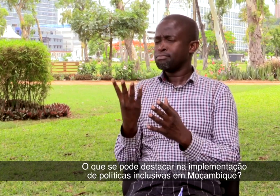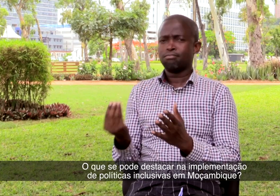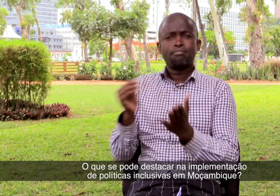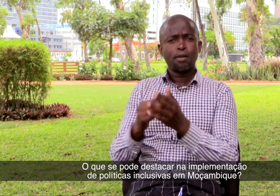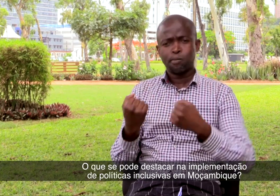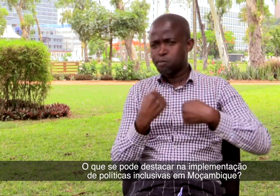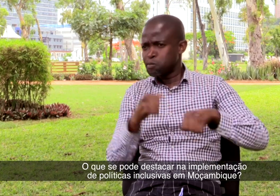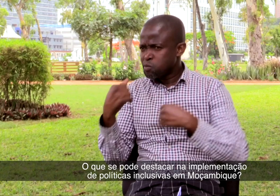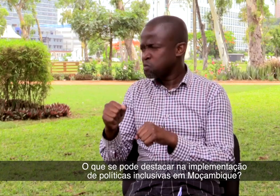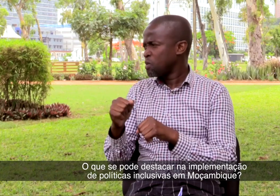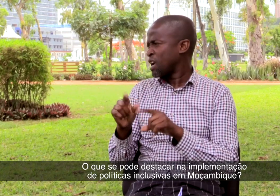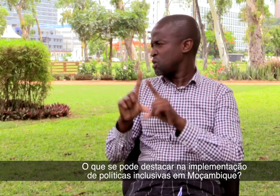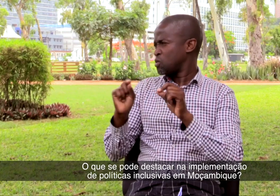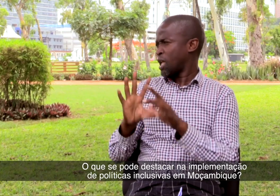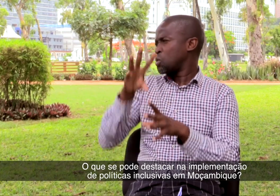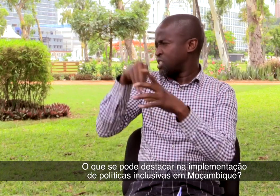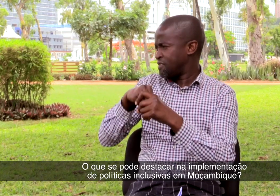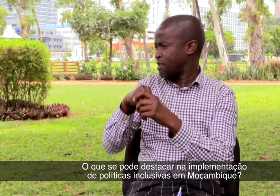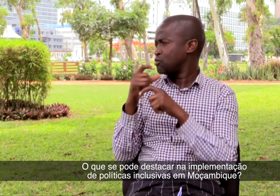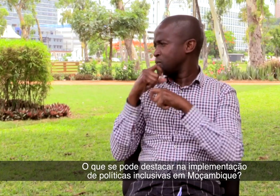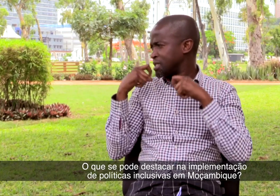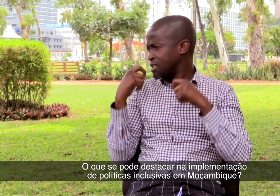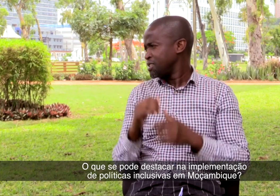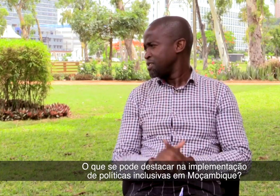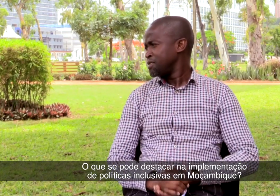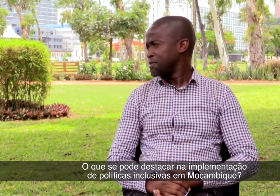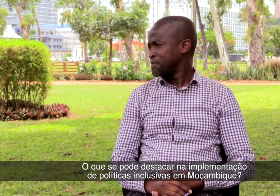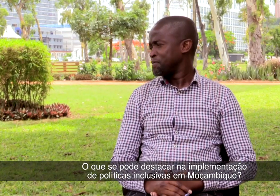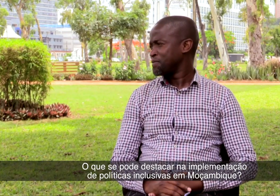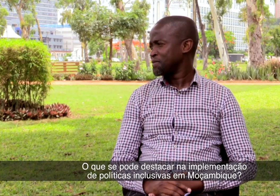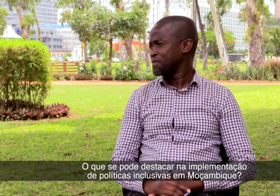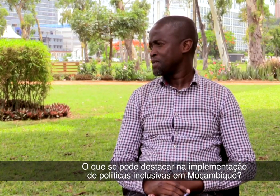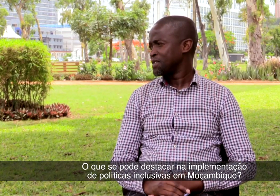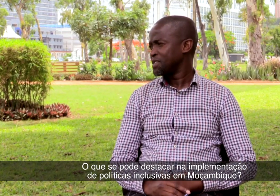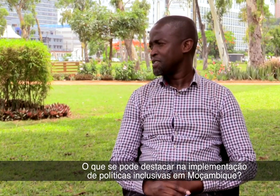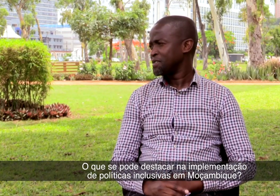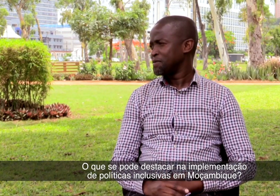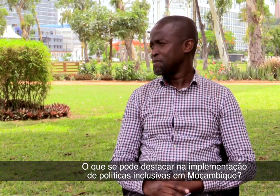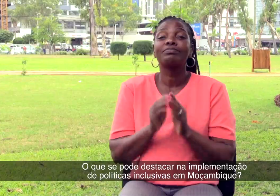Em termos de atividades ou algo inclusivo a nível do país, como é que está?